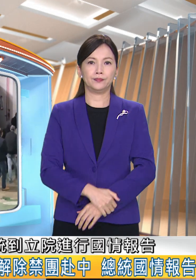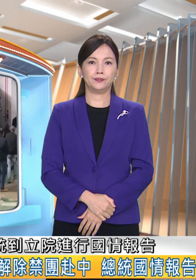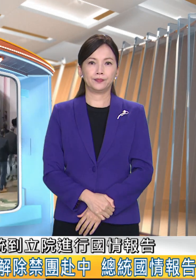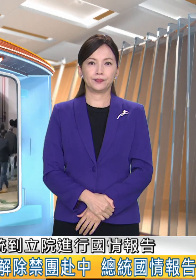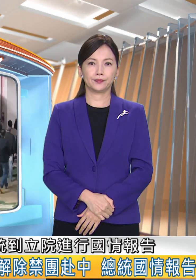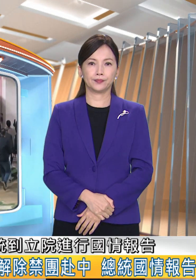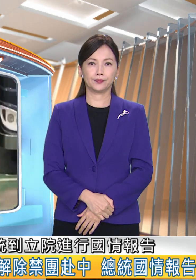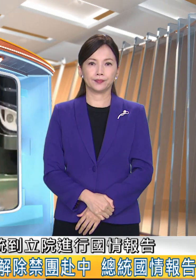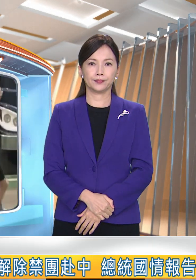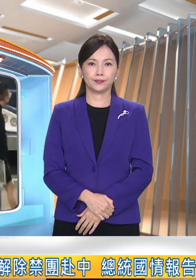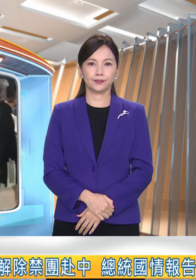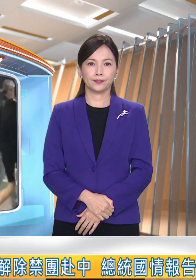告。